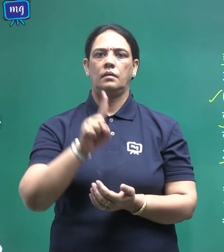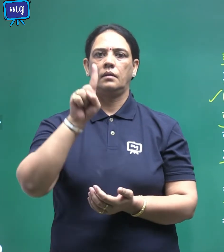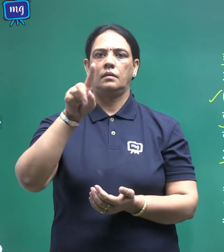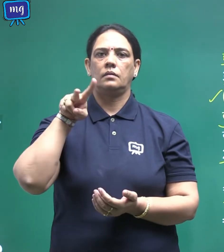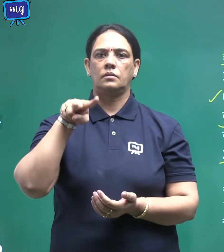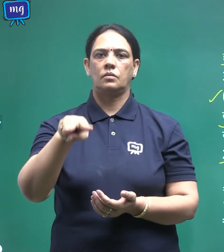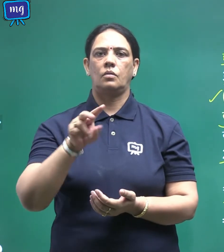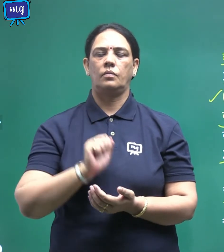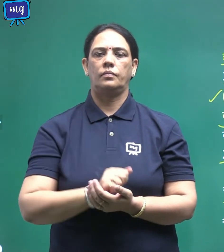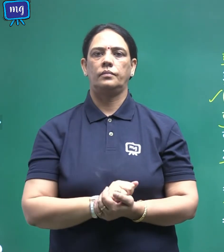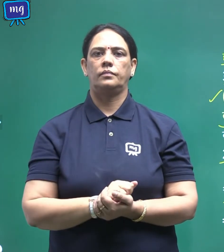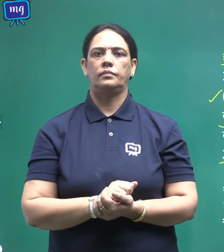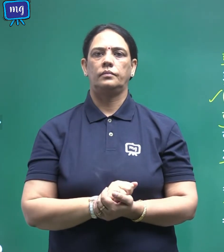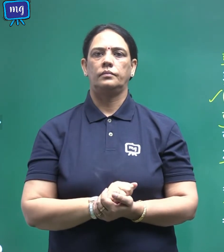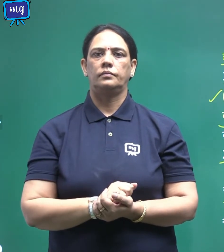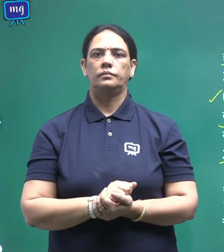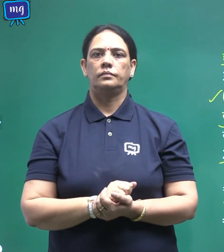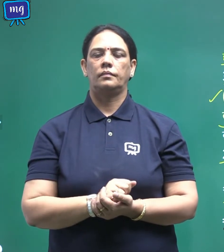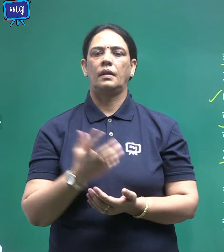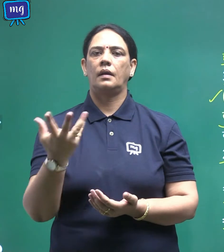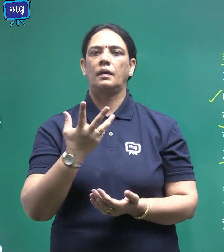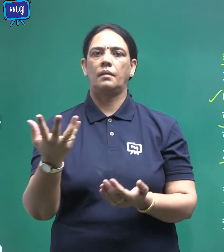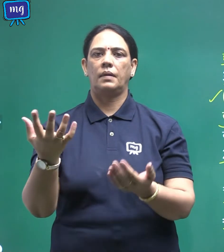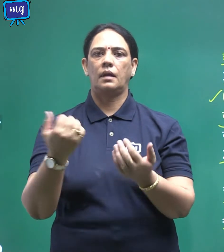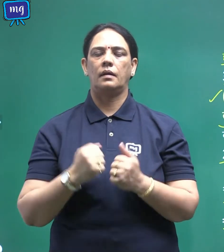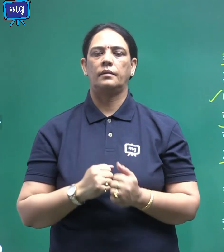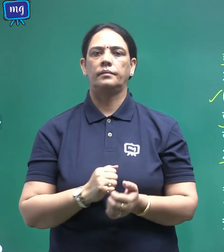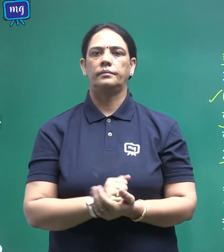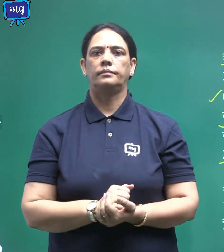20/100। क्या मिला?